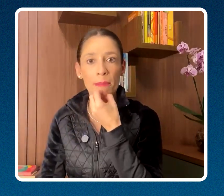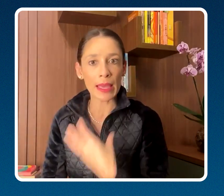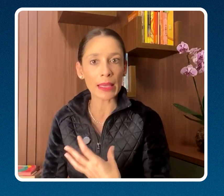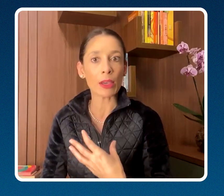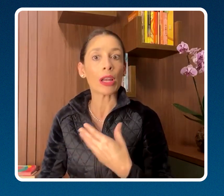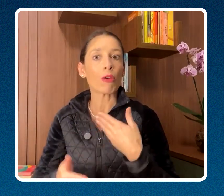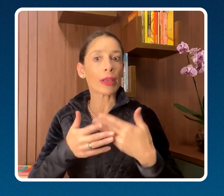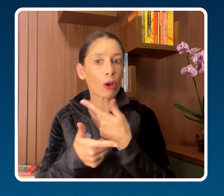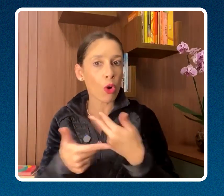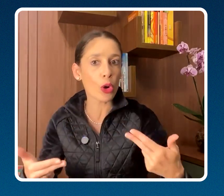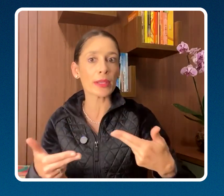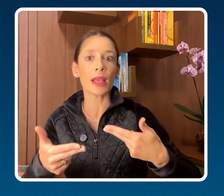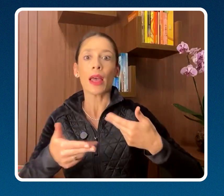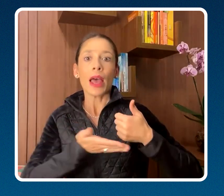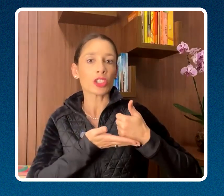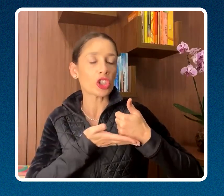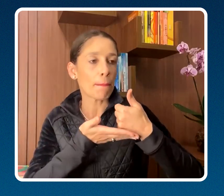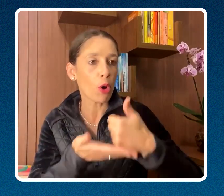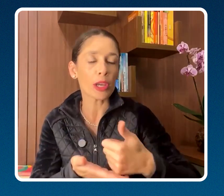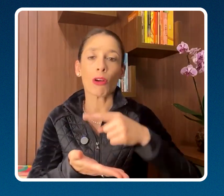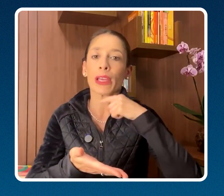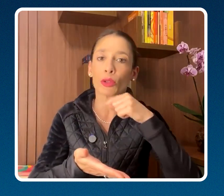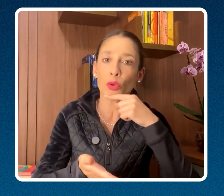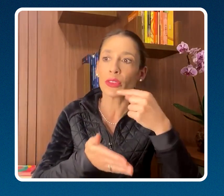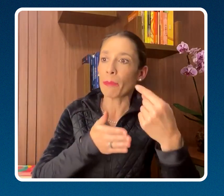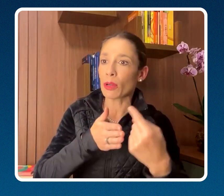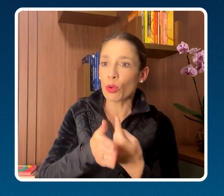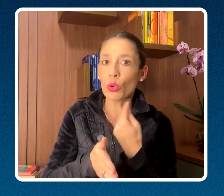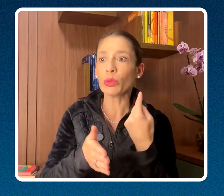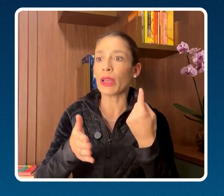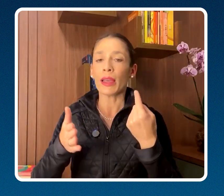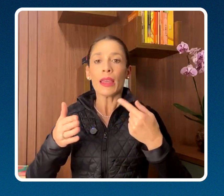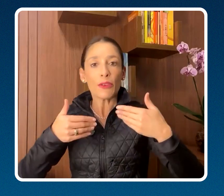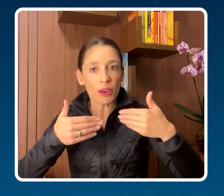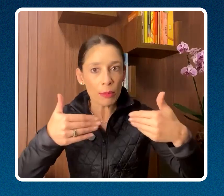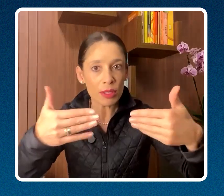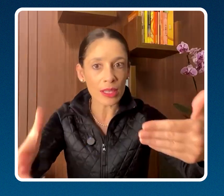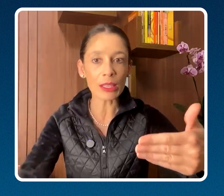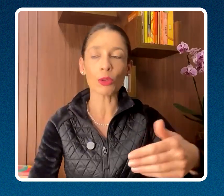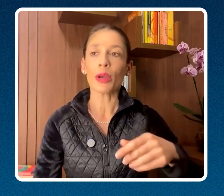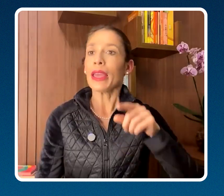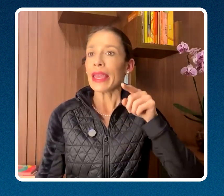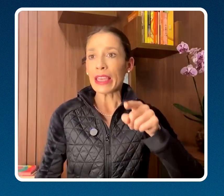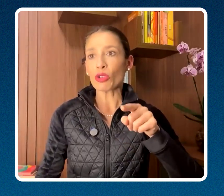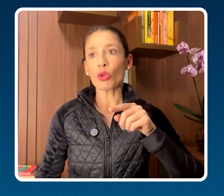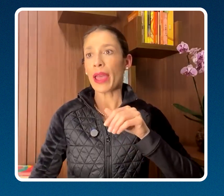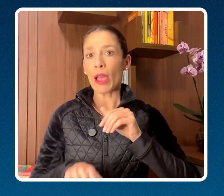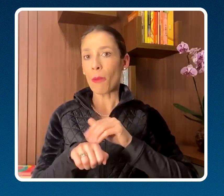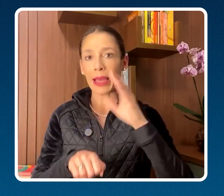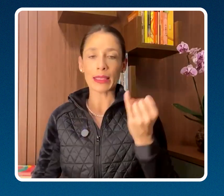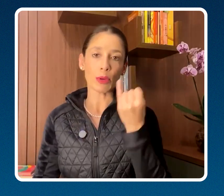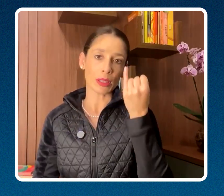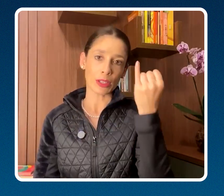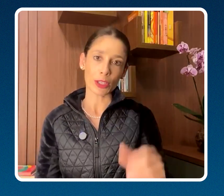de bem, que olha, qualquer coisa a gente apoia, qualquer dúvida, pergunta e vamos indo, isso é